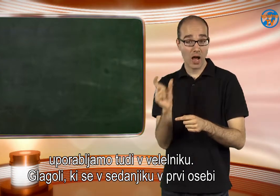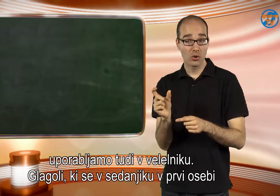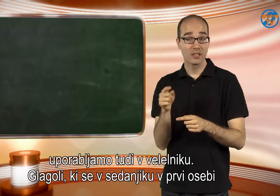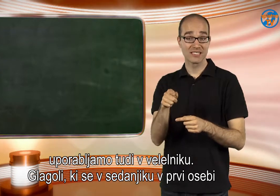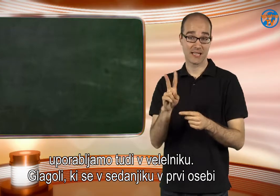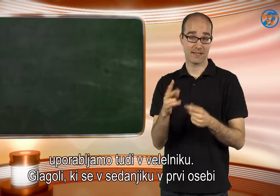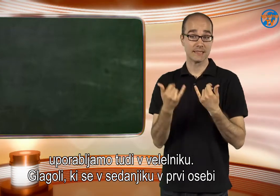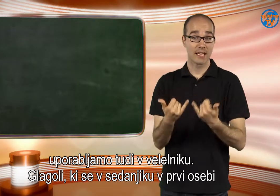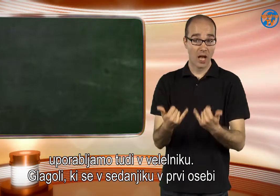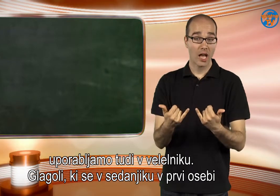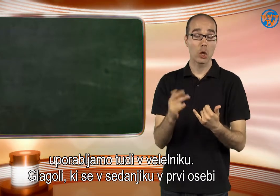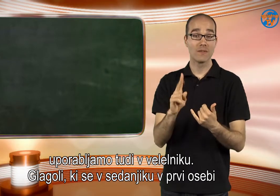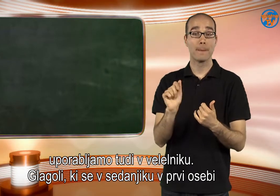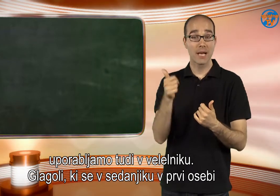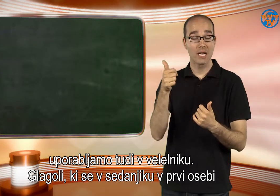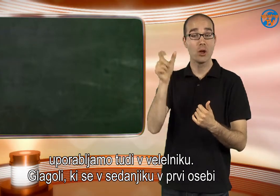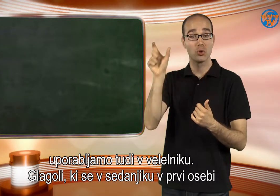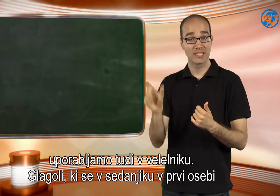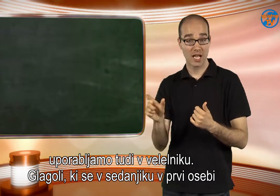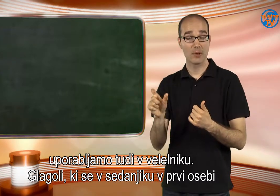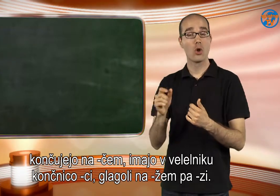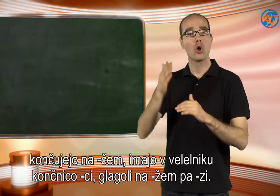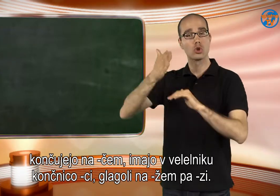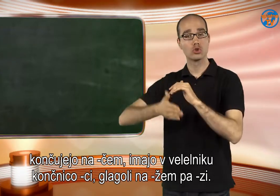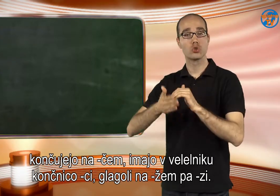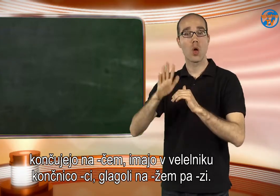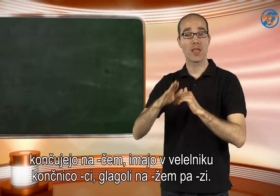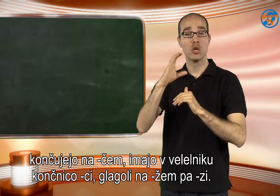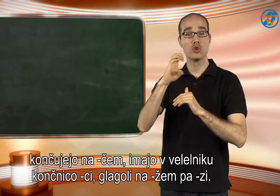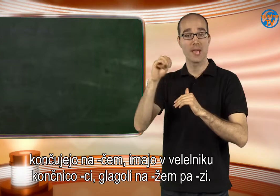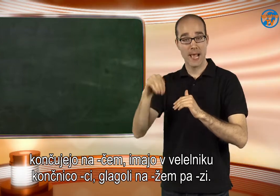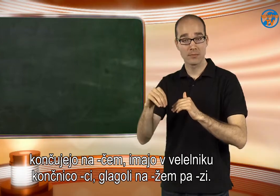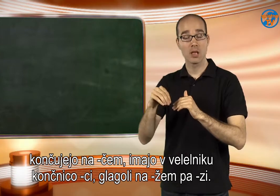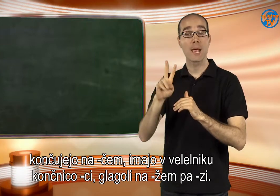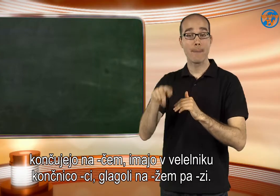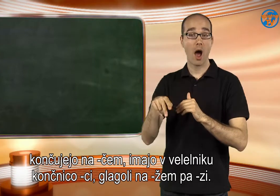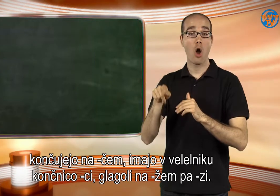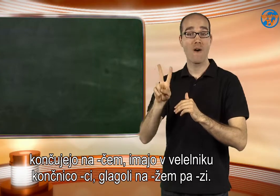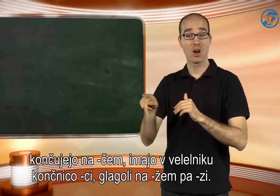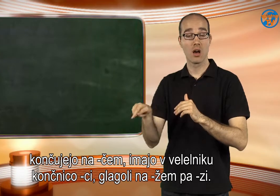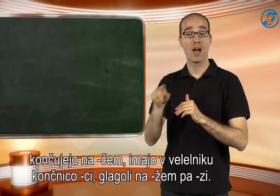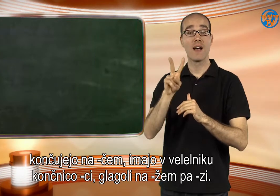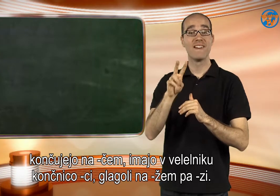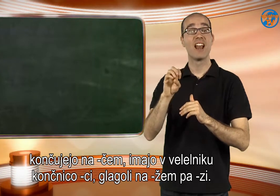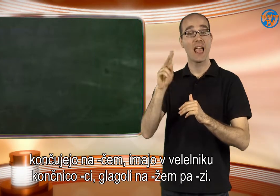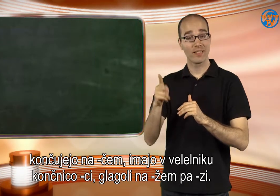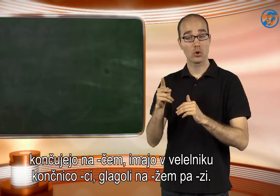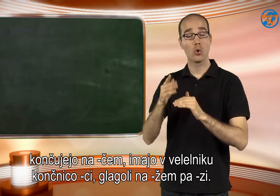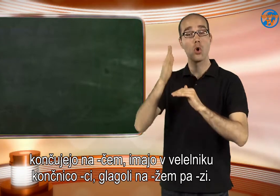Glagoli, ki se v sedanjiku v prvi osebi končujejo na čem, imajo v velevniku končnico ci, glagoli